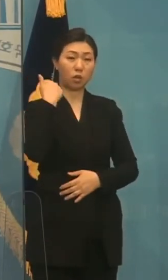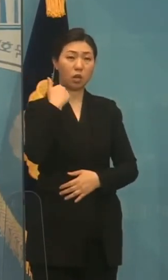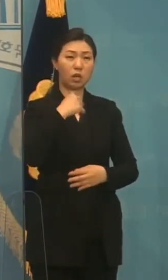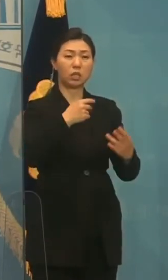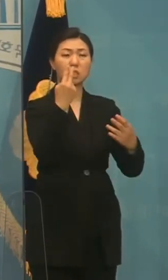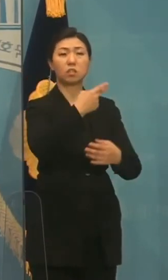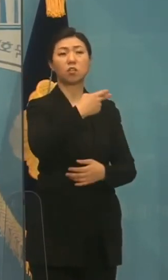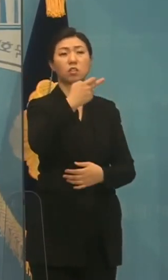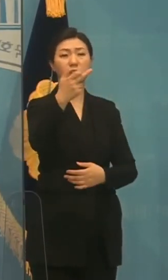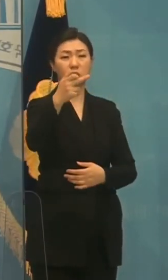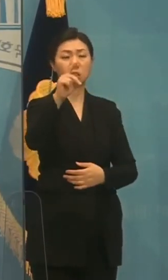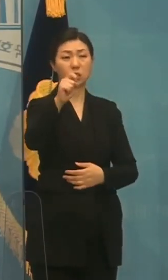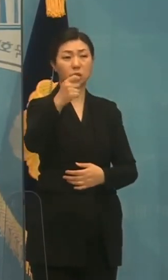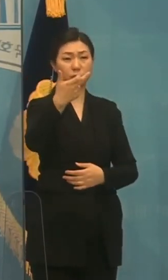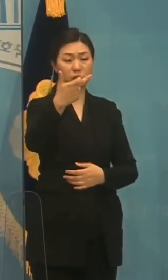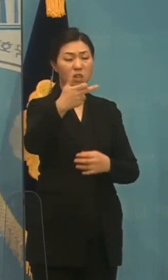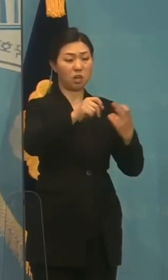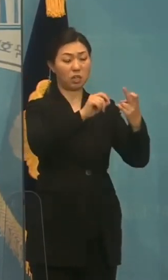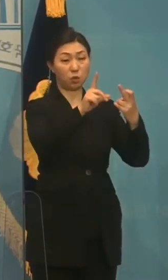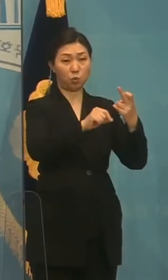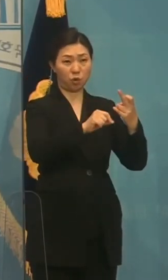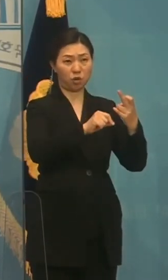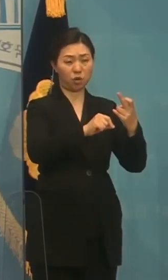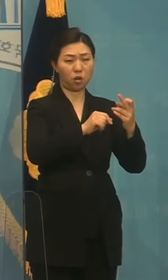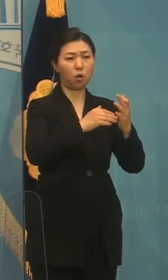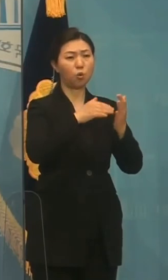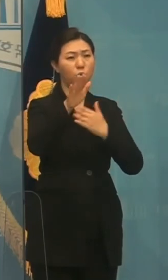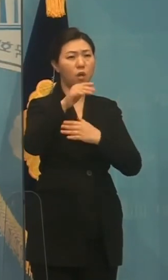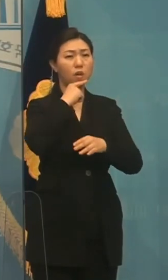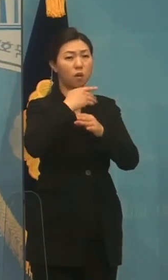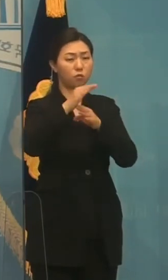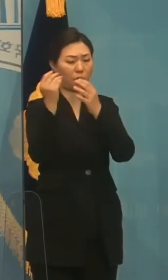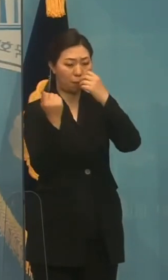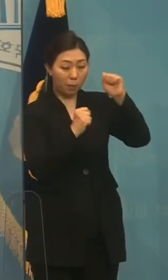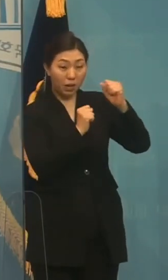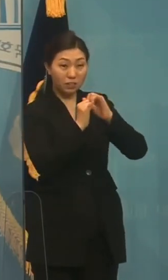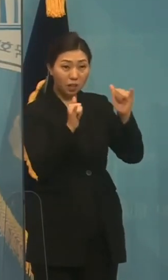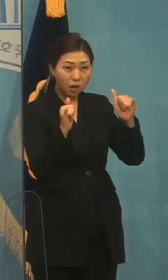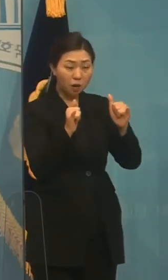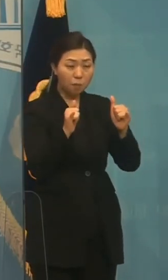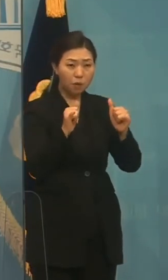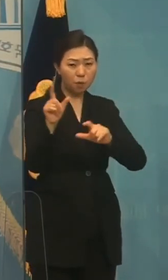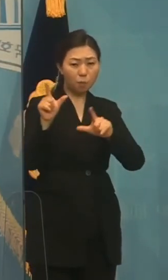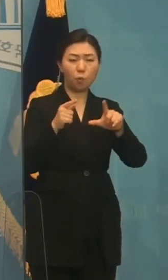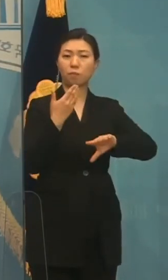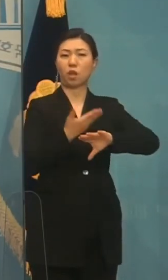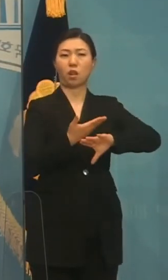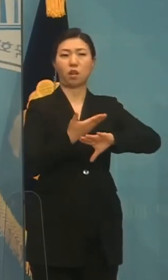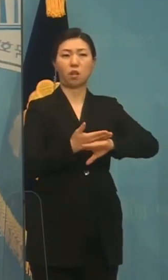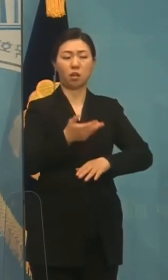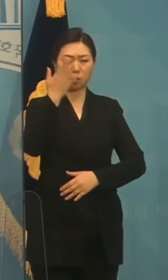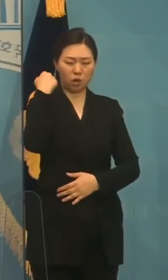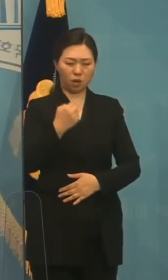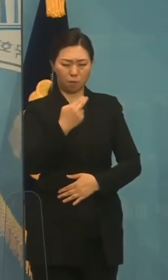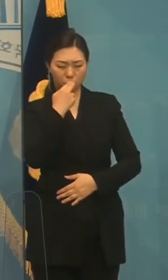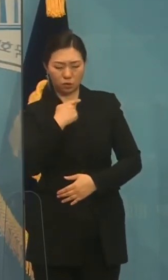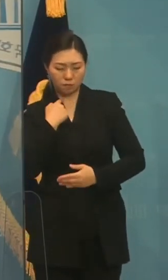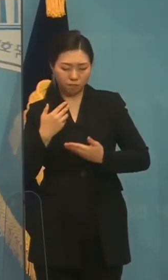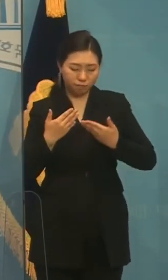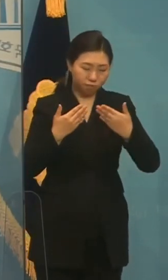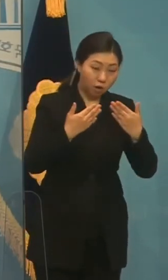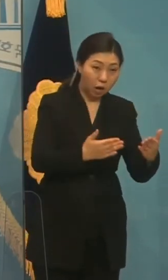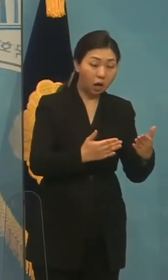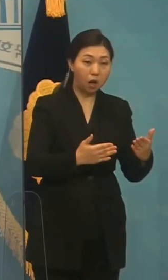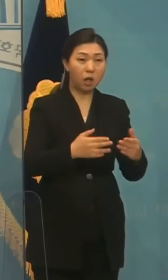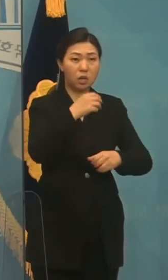이후에 탈북 기순자의 행태가 완전히 바뀌었습니다. 그전에 일단 목숨 걸고 자유와 인권을 찾아서